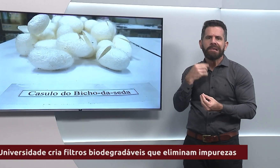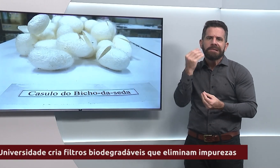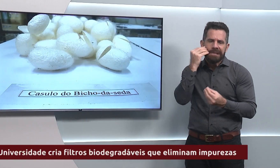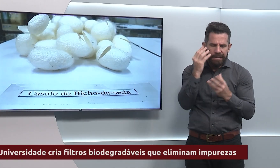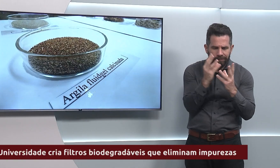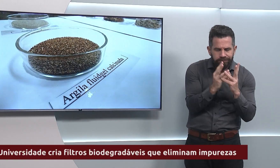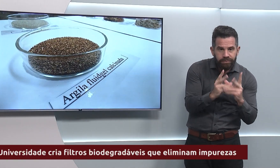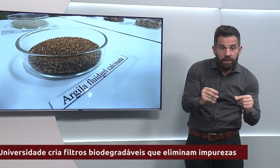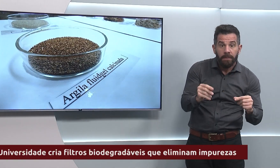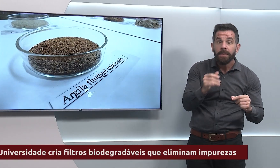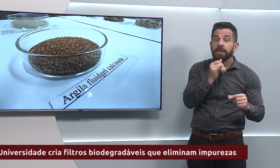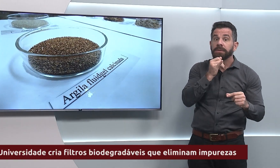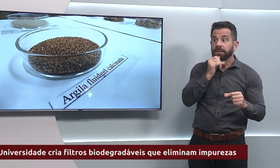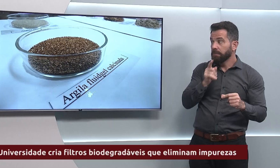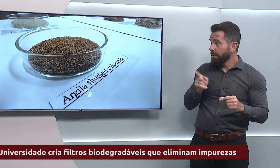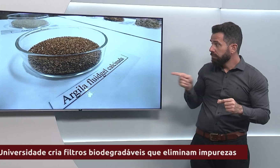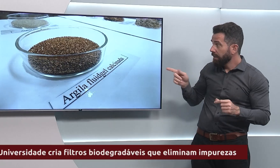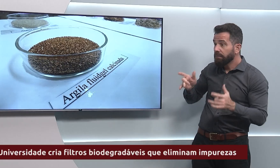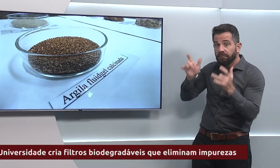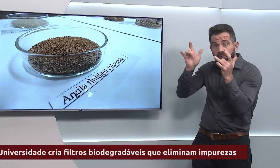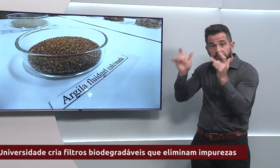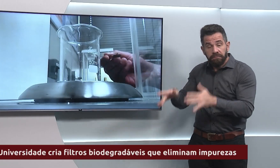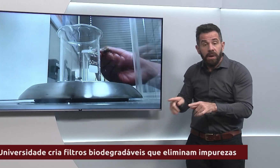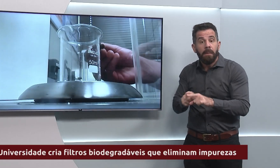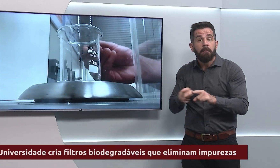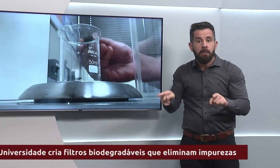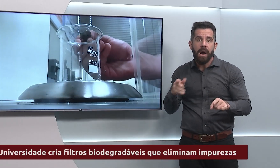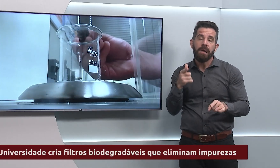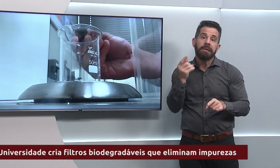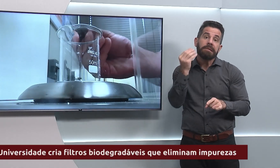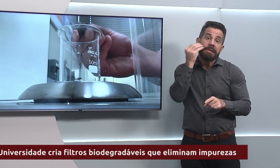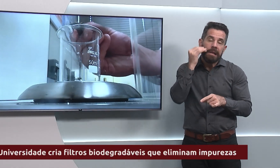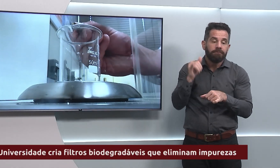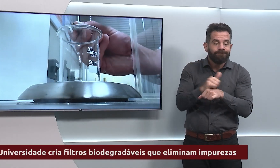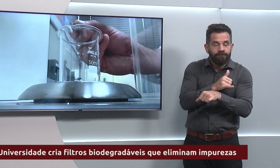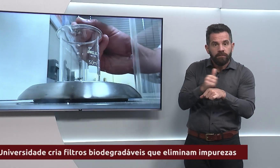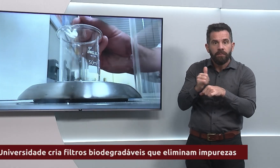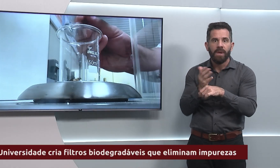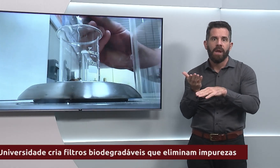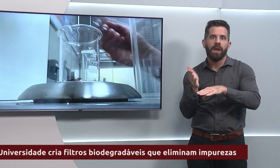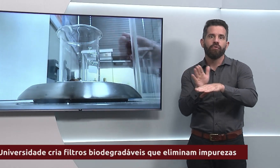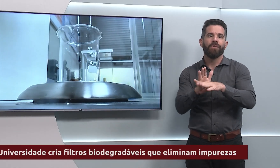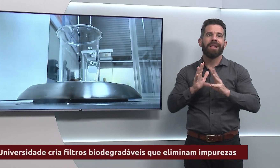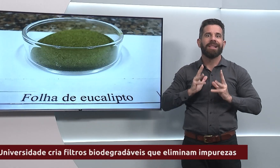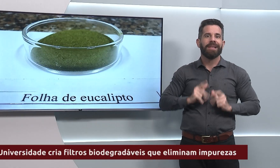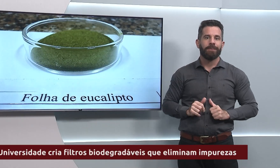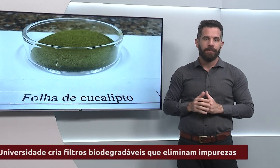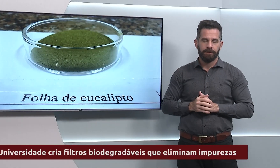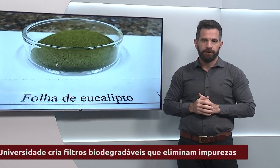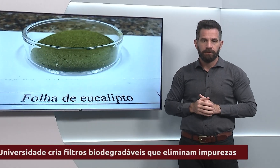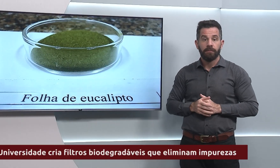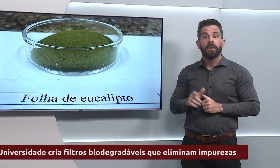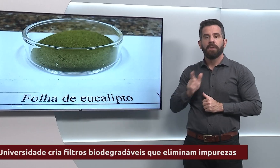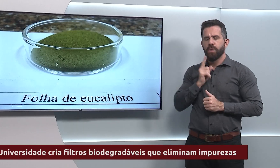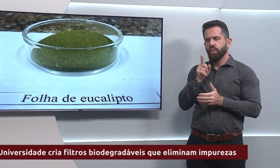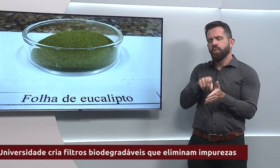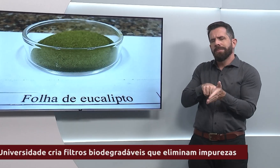seria lixo em uma ferramenta de limpeza. A gente tem uma linha de pesquisa que é voltada para a utilização de biopolímeros, que são isso?